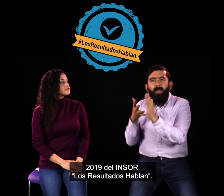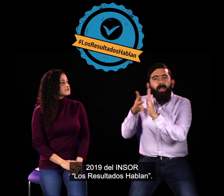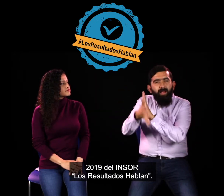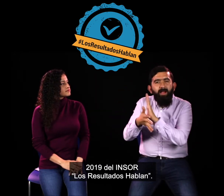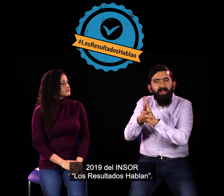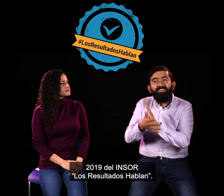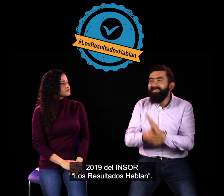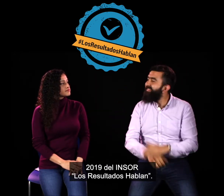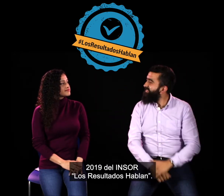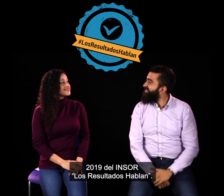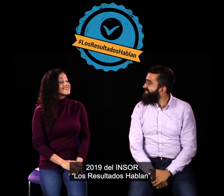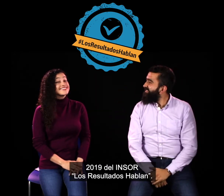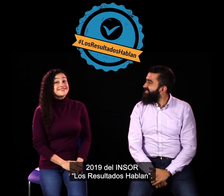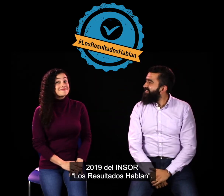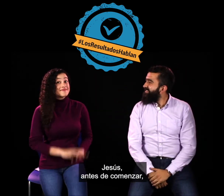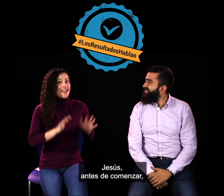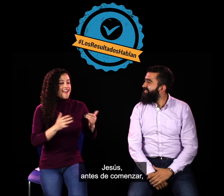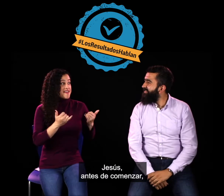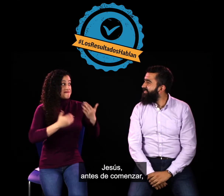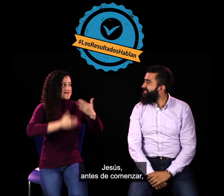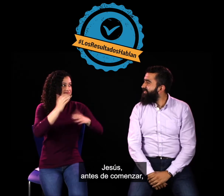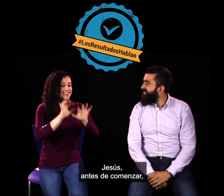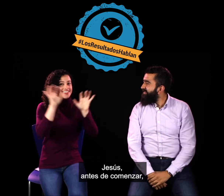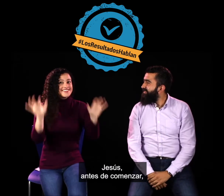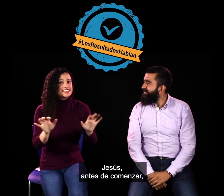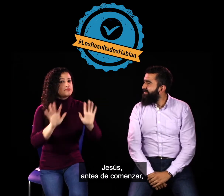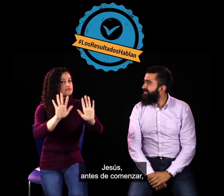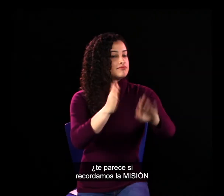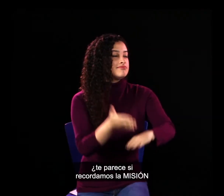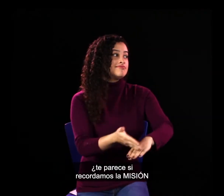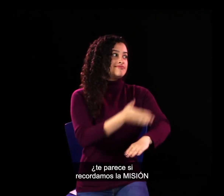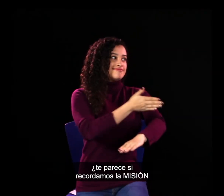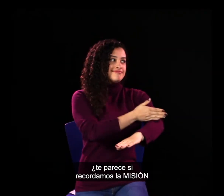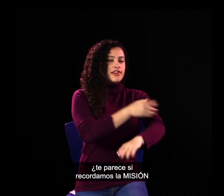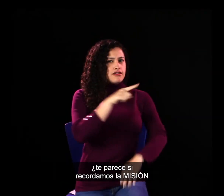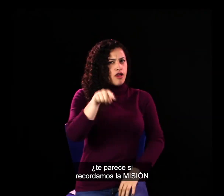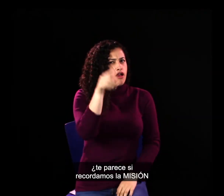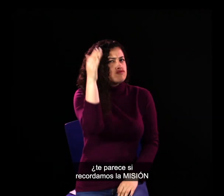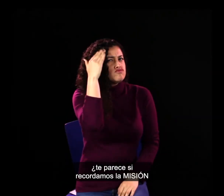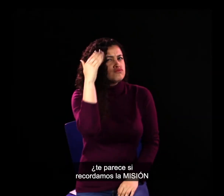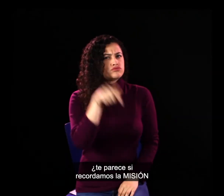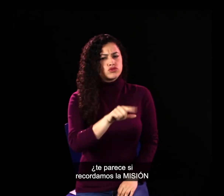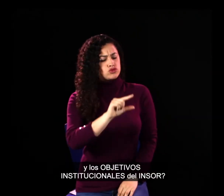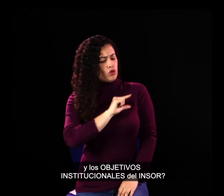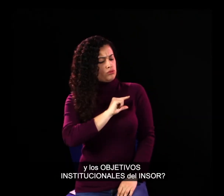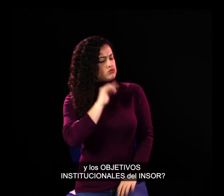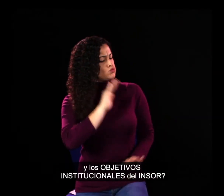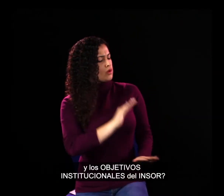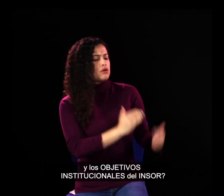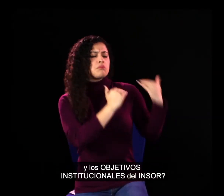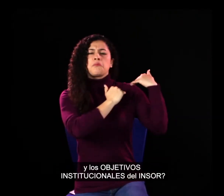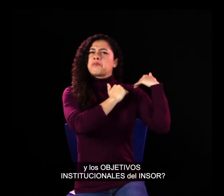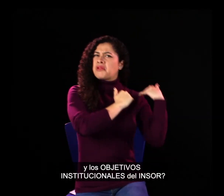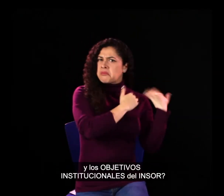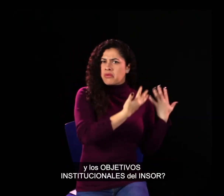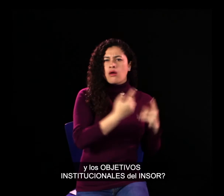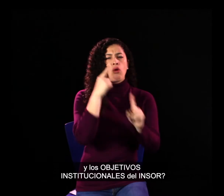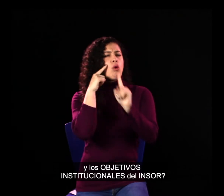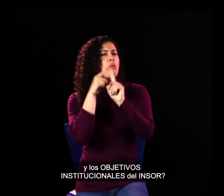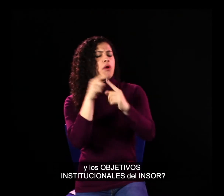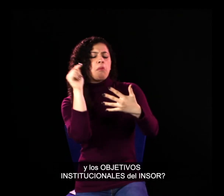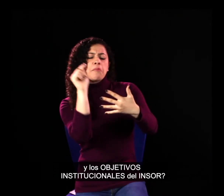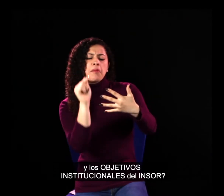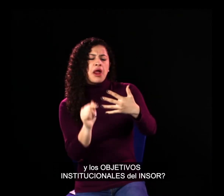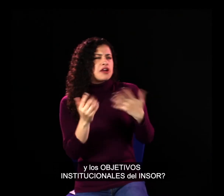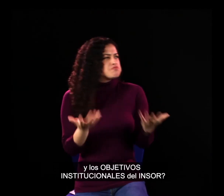INSOR. Los resultados hablan. Jesús, antes de comenzar, ¿te parece si recordamos la misión y los objetivos institucionales del